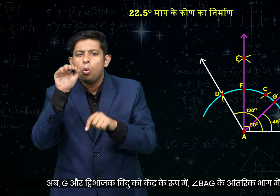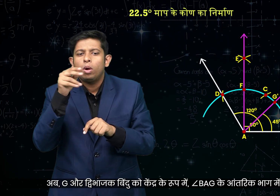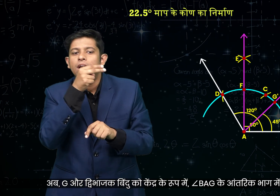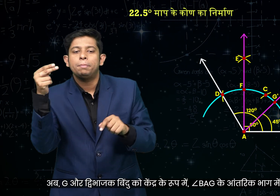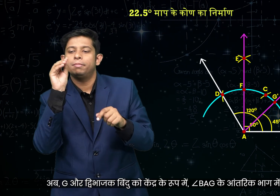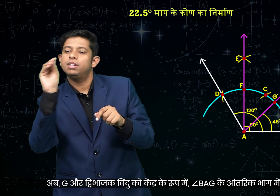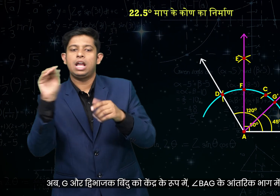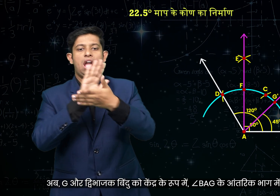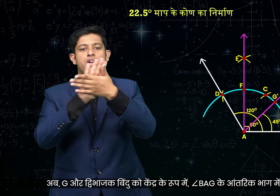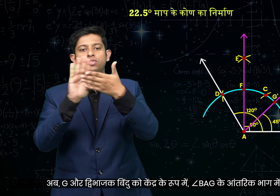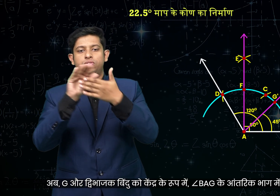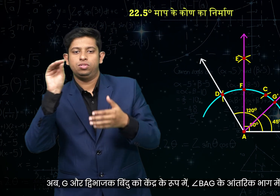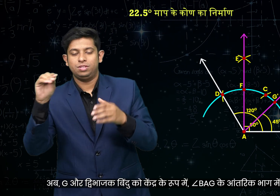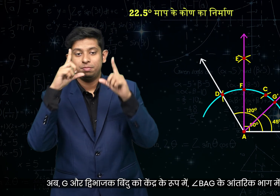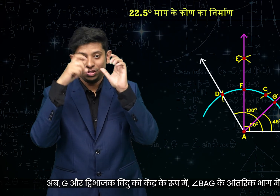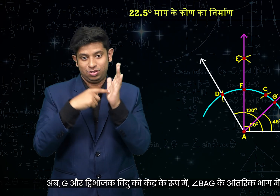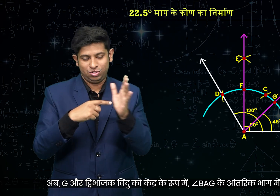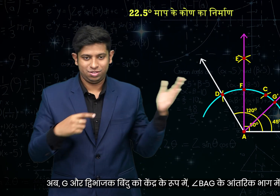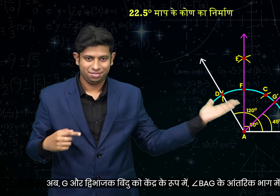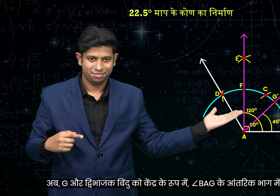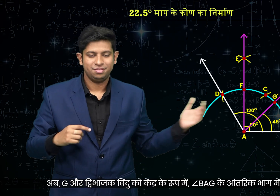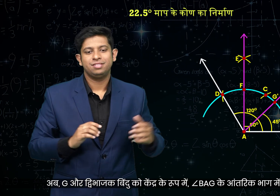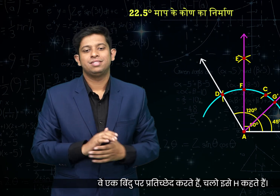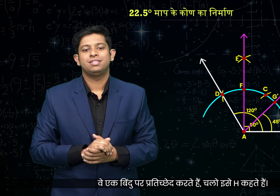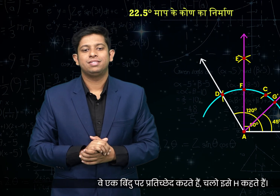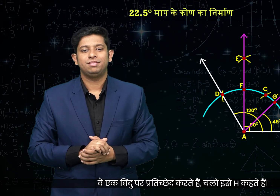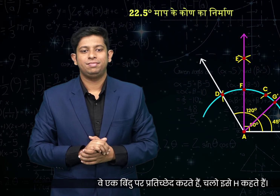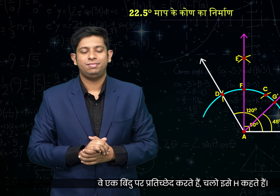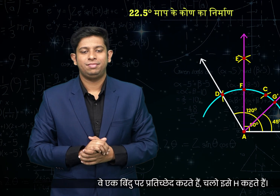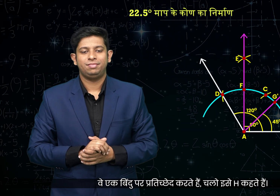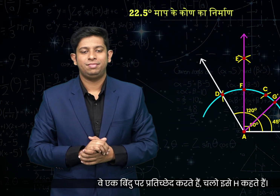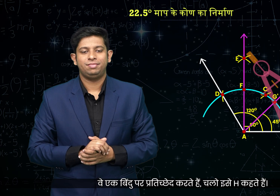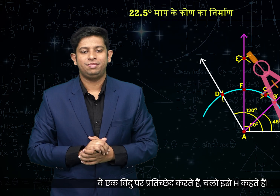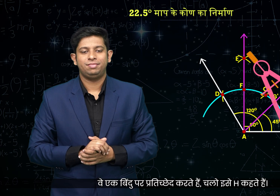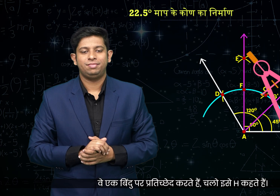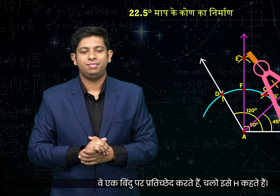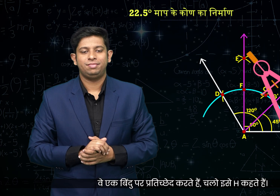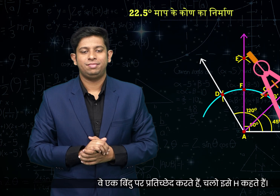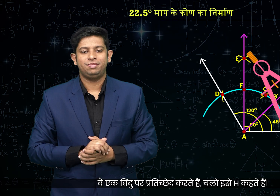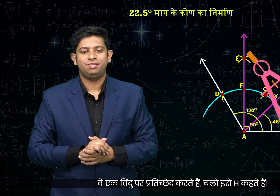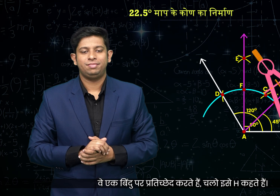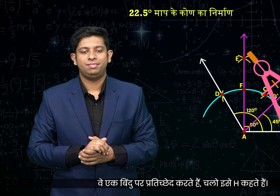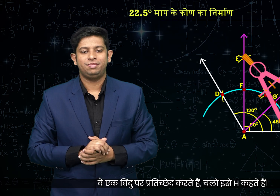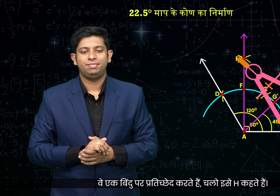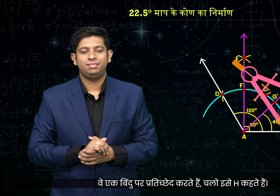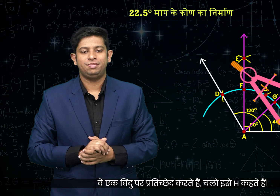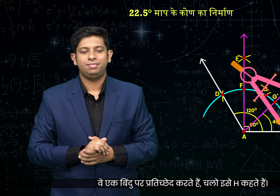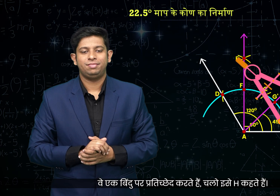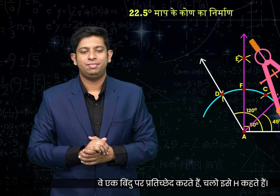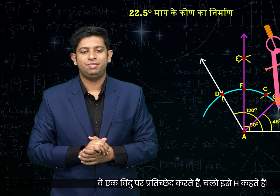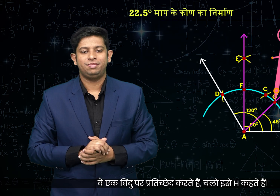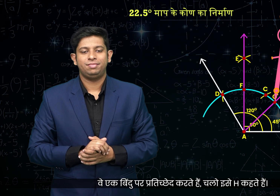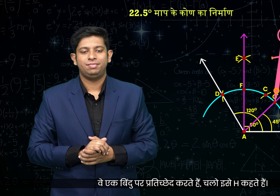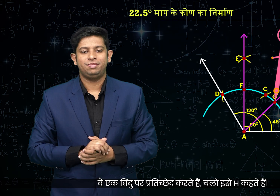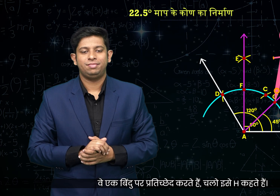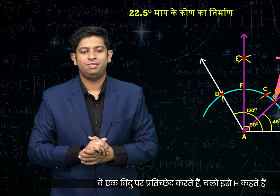BAG को आंतरिक भाग में छाप खींचे। वे एक बिंदु पर प्रच्छेदित